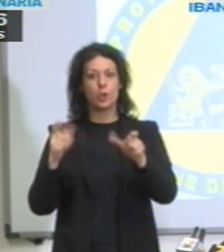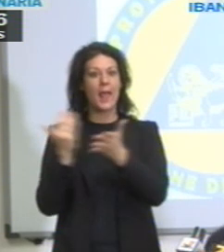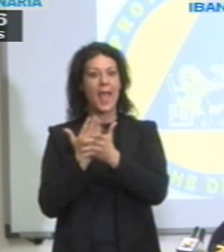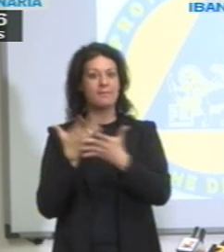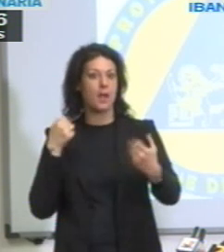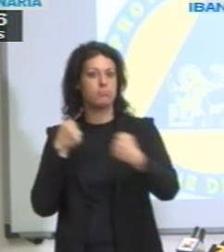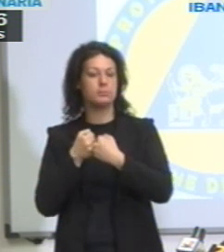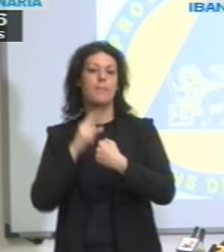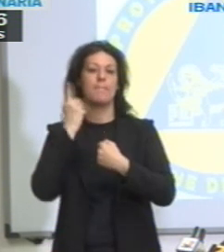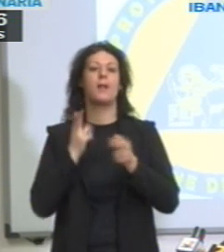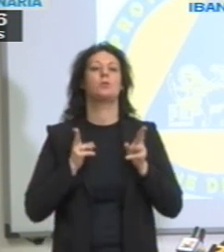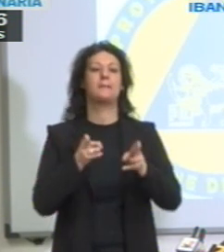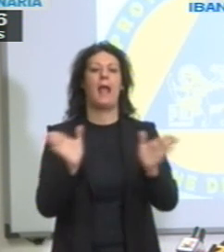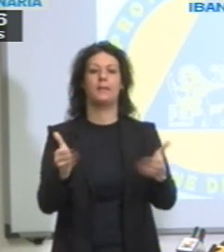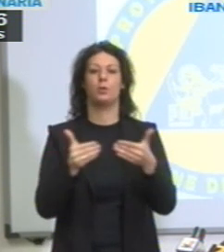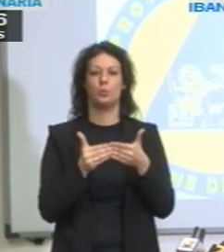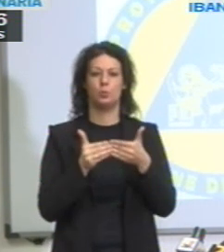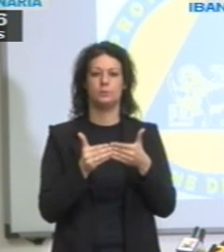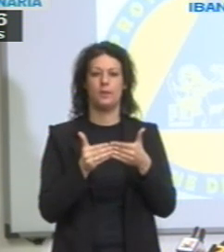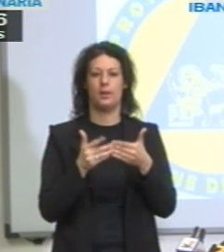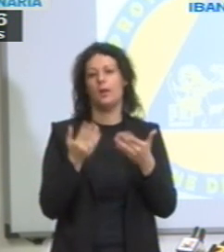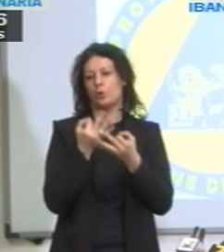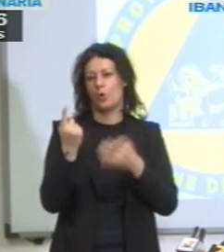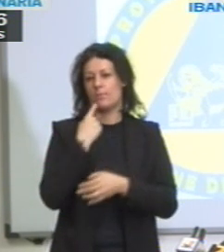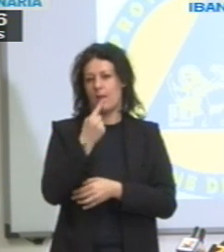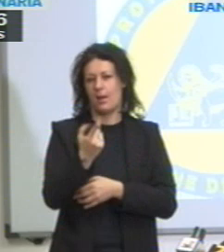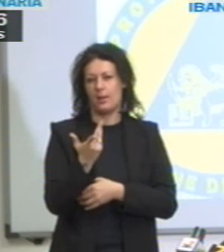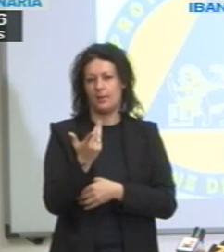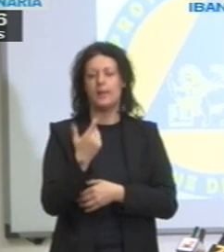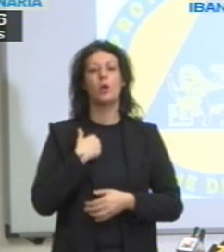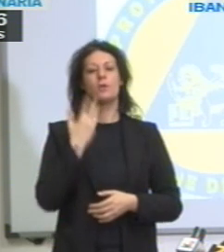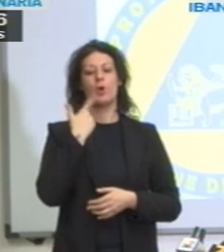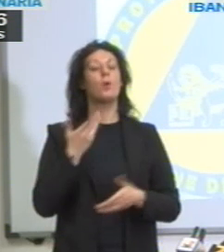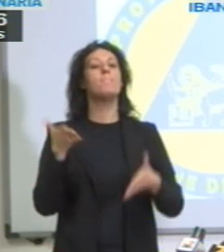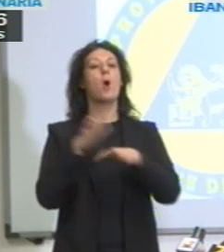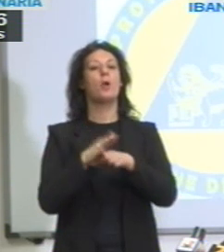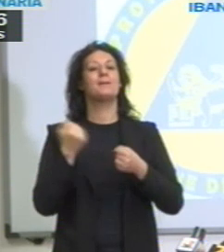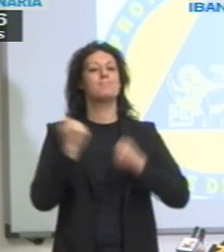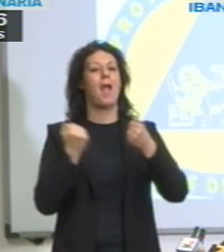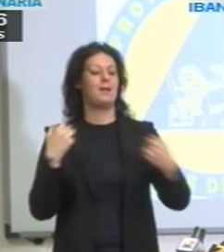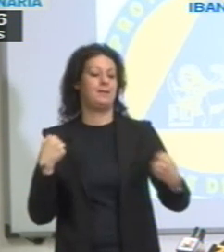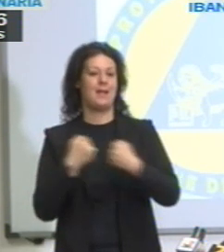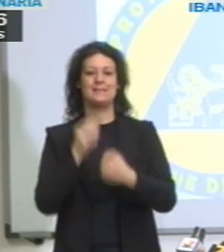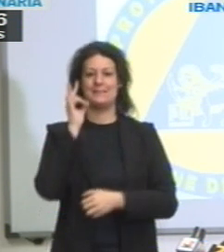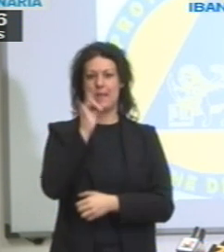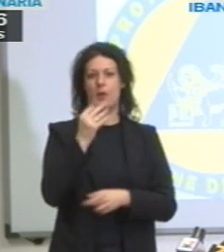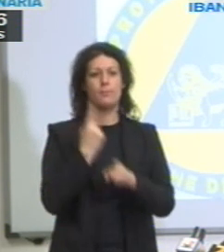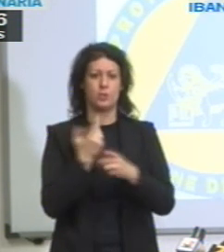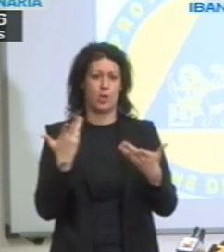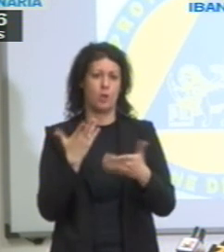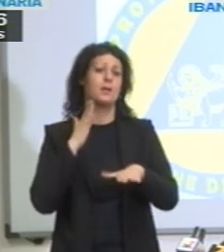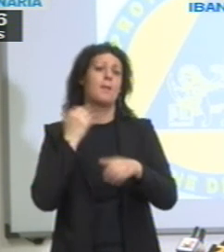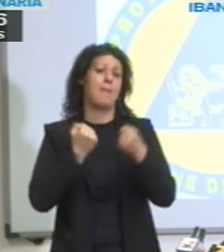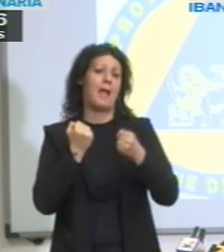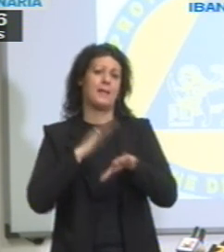fa un'analisi certa dice per avere mortalità zero non si va più in macchina, neanche a piedi, perché uno può slogarsi in una caviglia, neanche in bicicletta, tutti